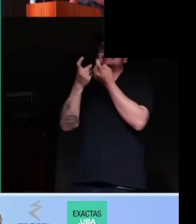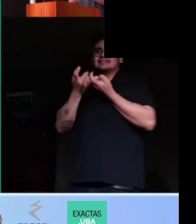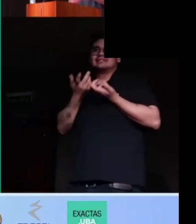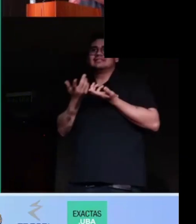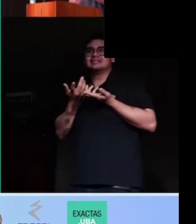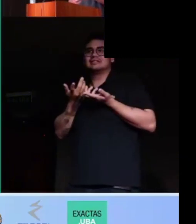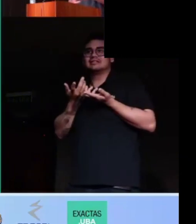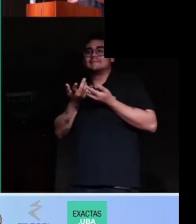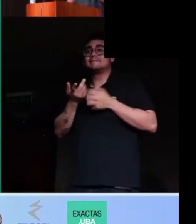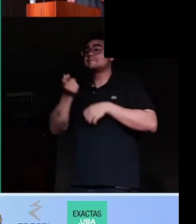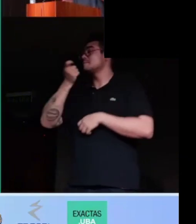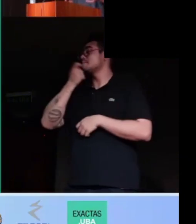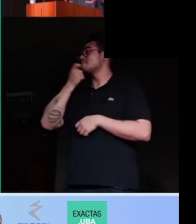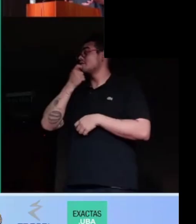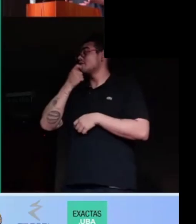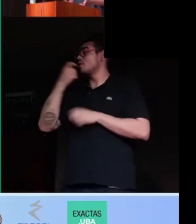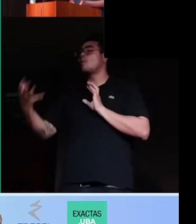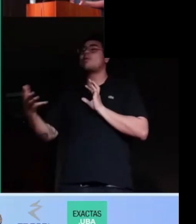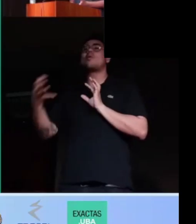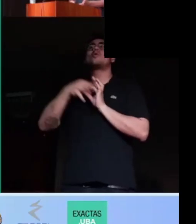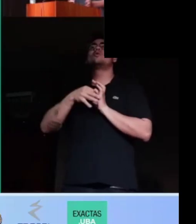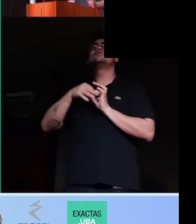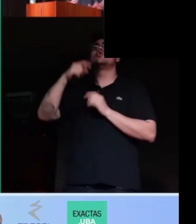está relacionado con inteligencia artificial.